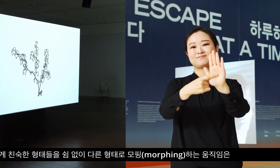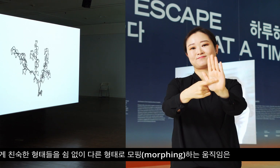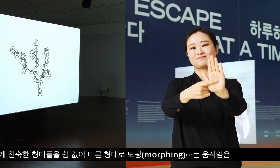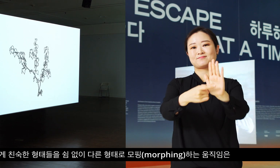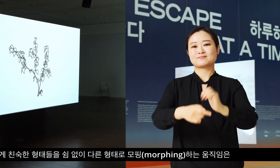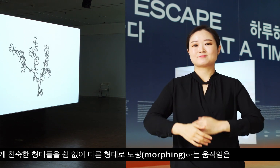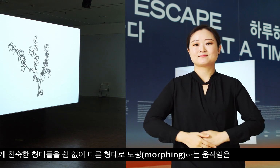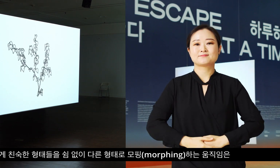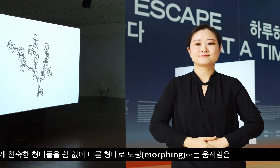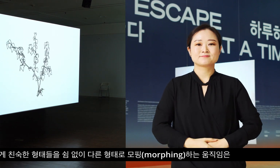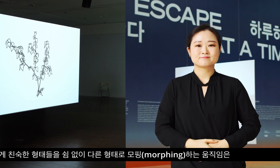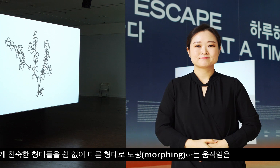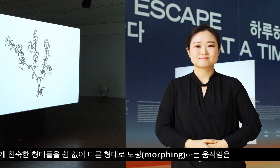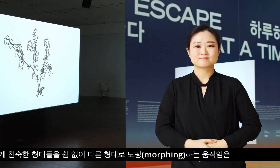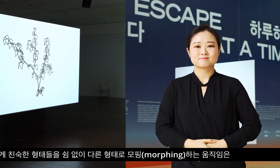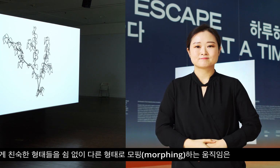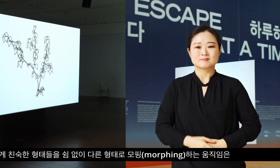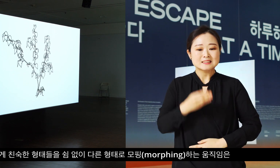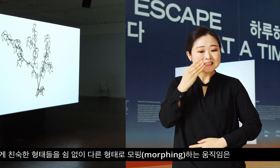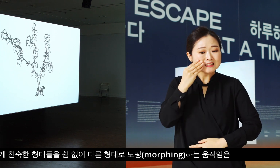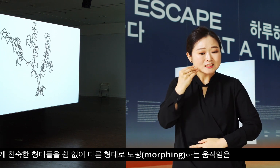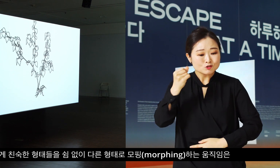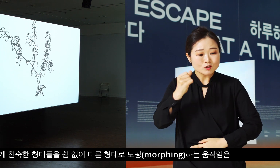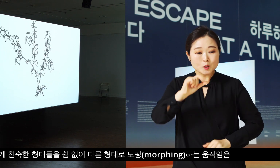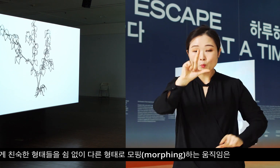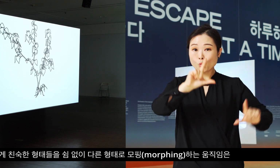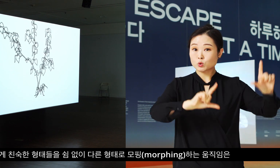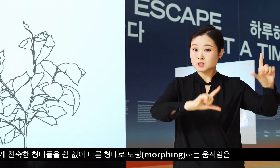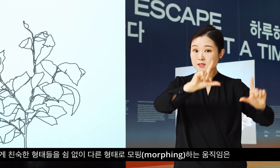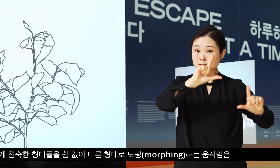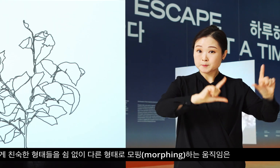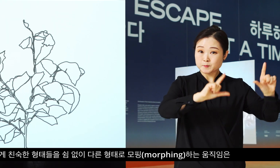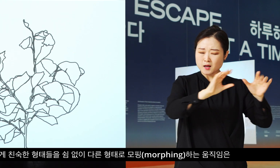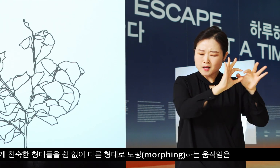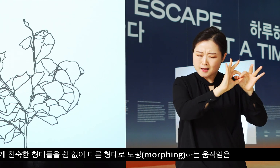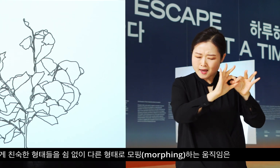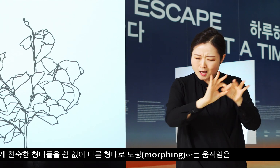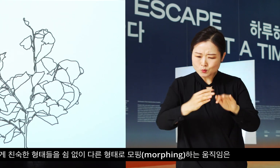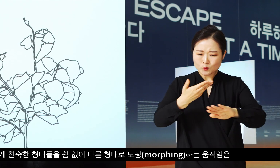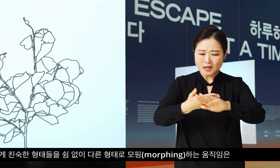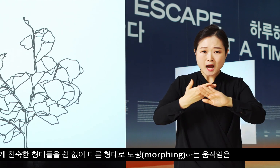우리에게 친숙한 형태들을 쉼없이 다른 형태로 모핑하는 움직임은